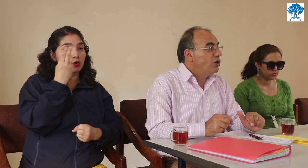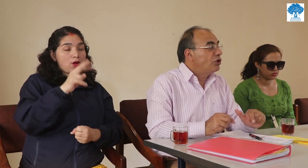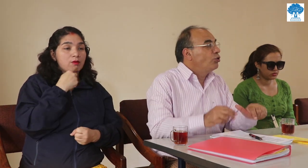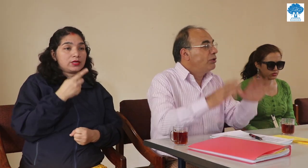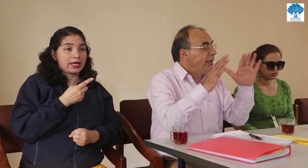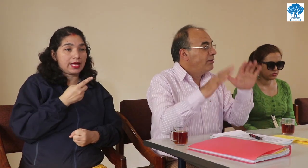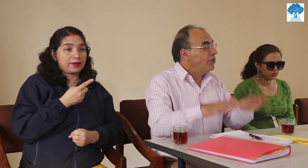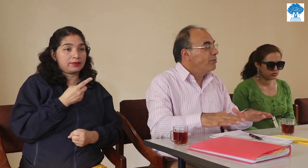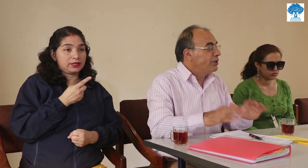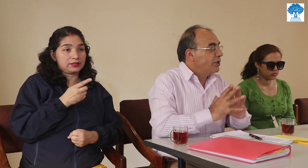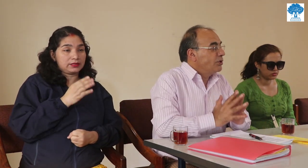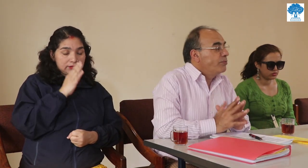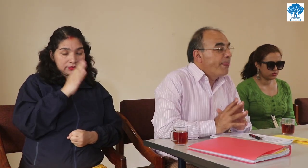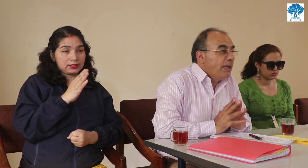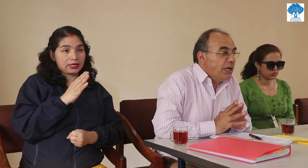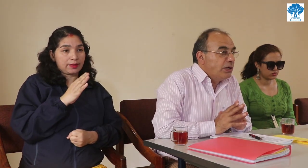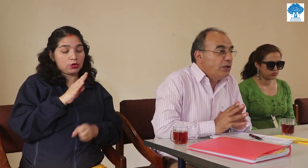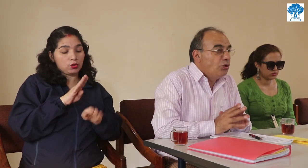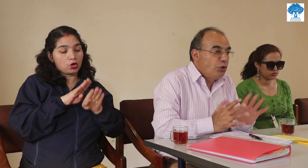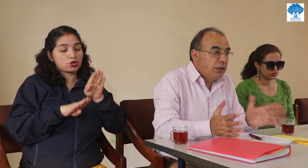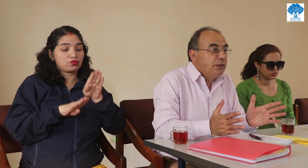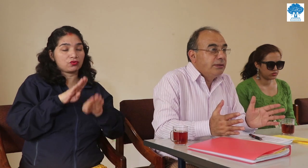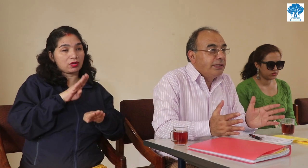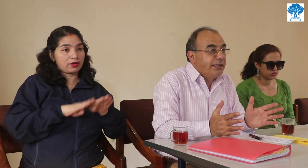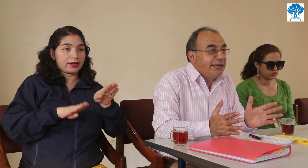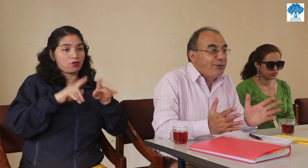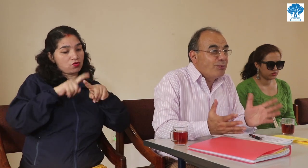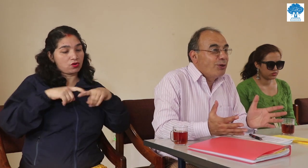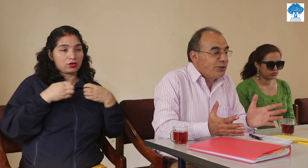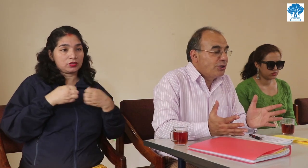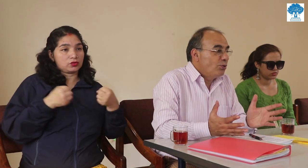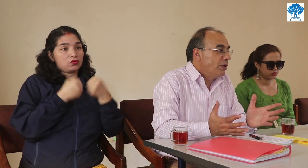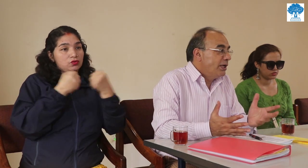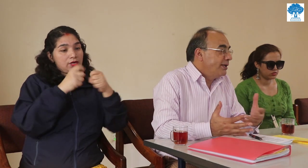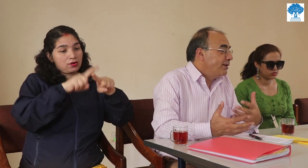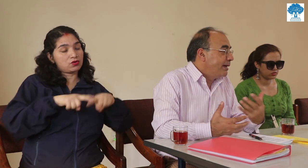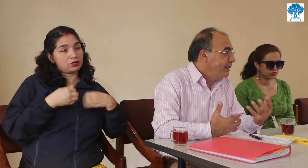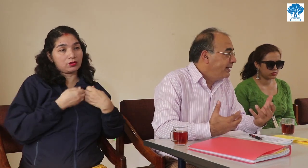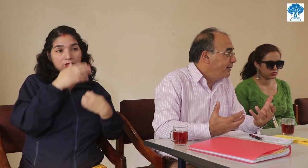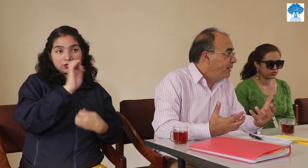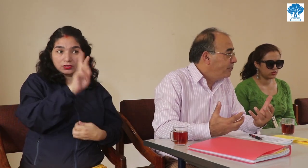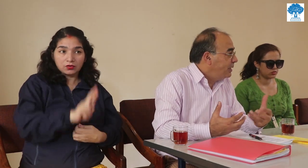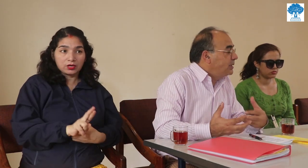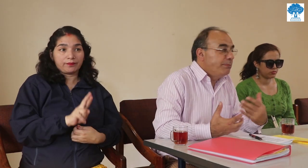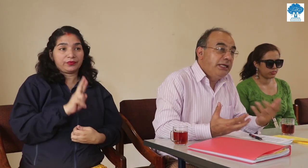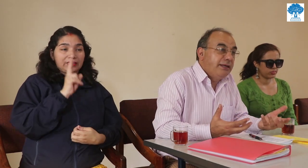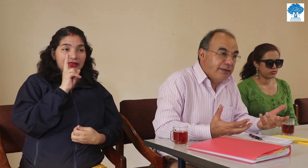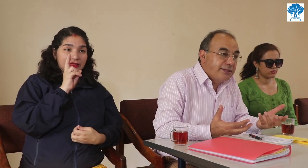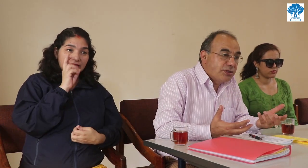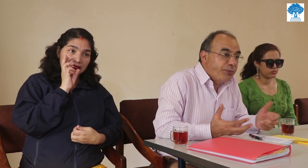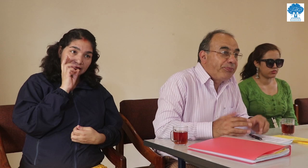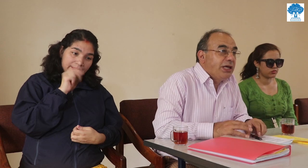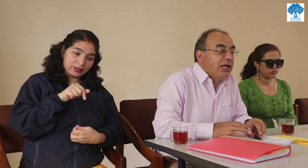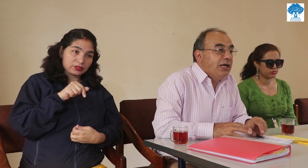हामीले चाहिँ असन्तुलनलाई कम गर्न सक्छौँ र द्वन्द्वलाई कम गर्न सक्छौँ र हामीले पिस बिल्डिङ